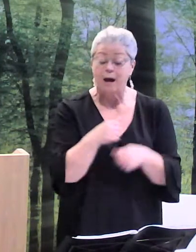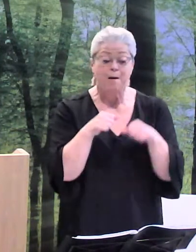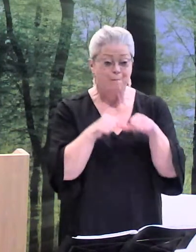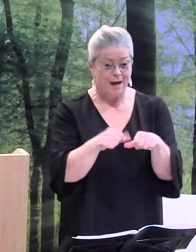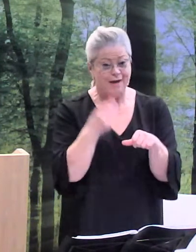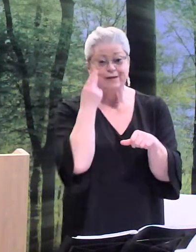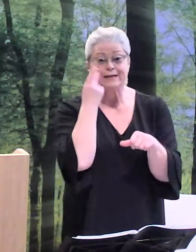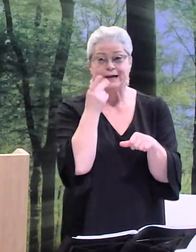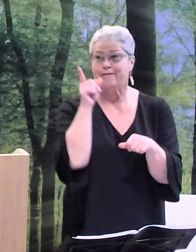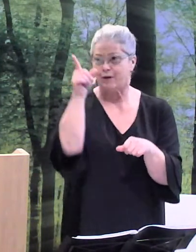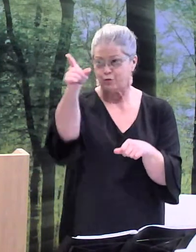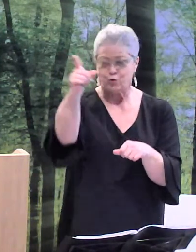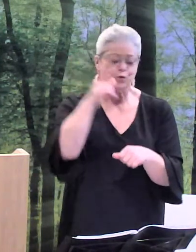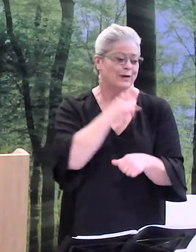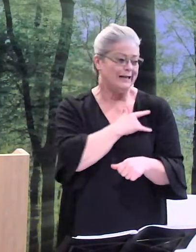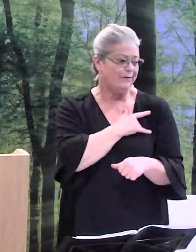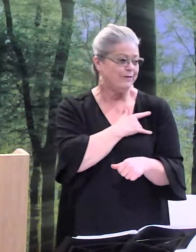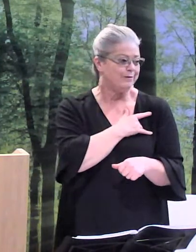teken is geworden van uw liefde.